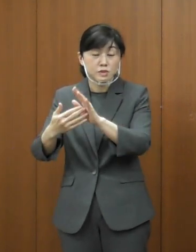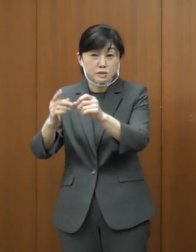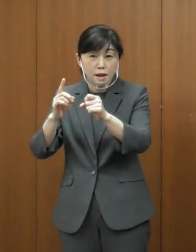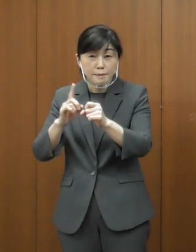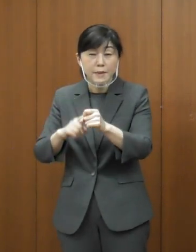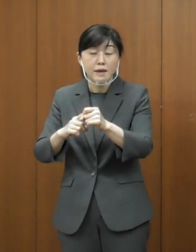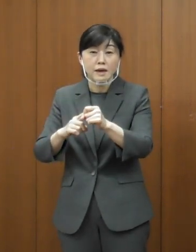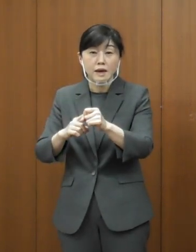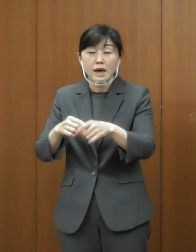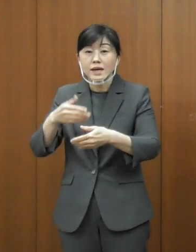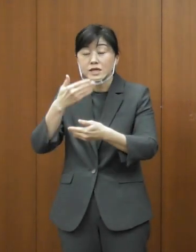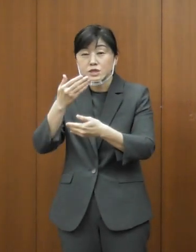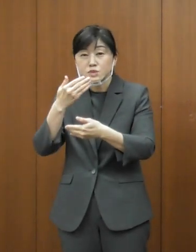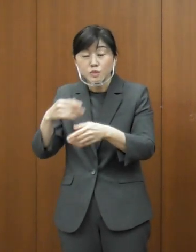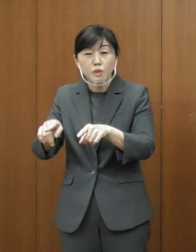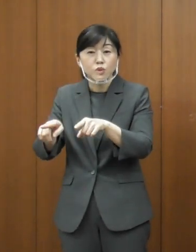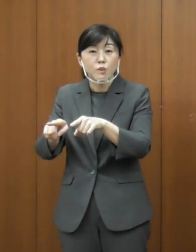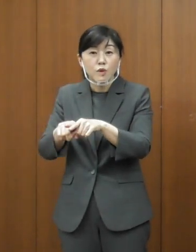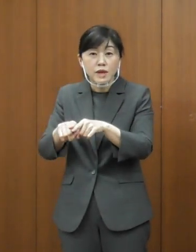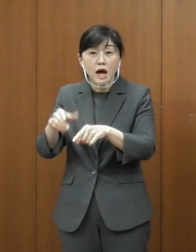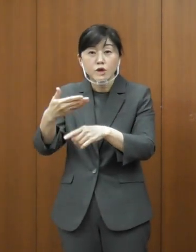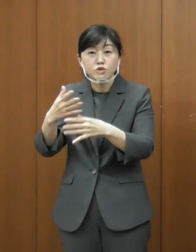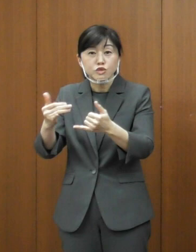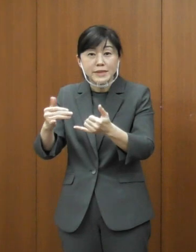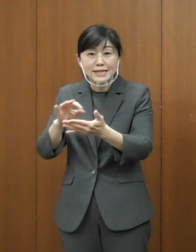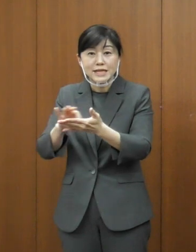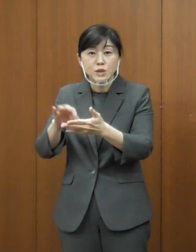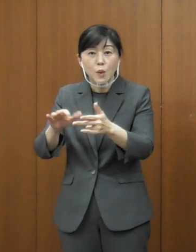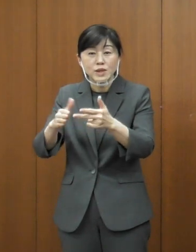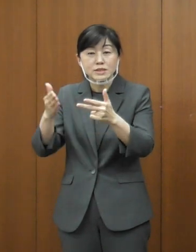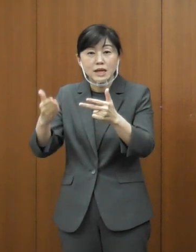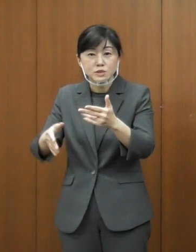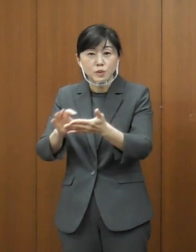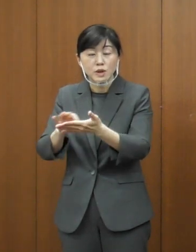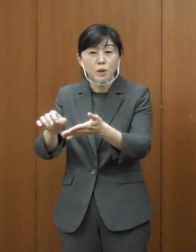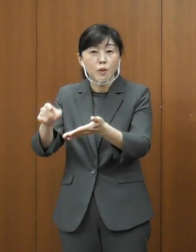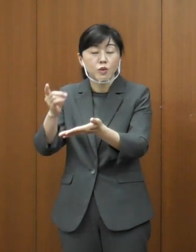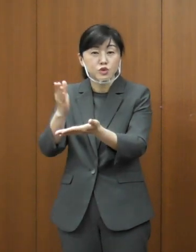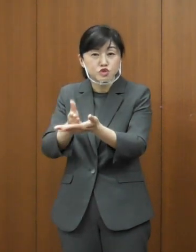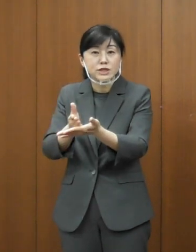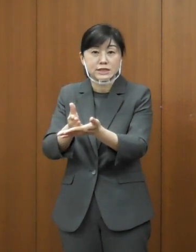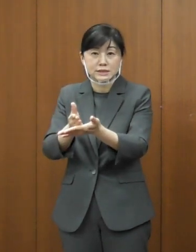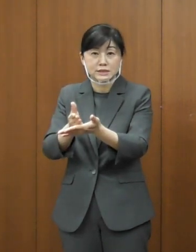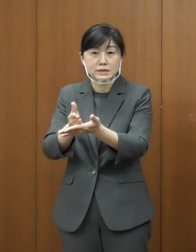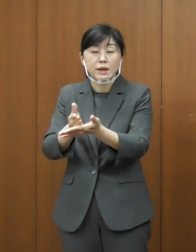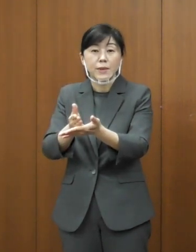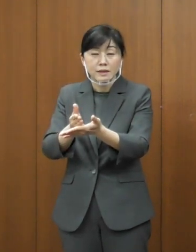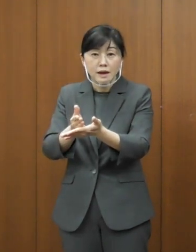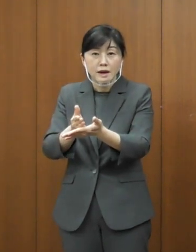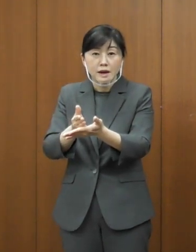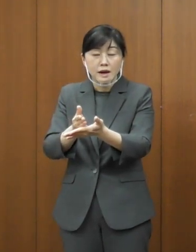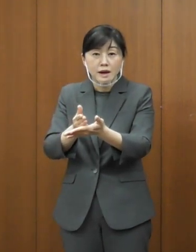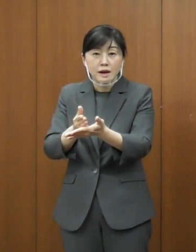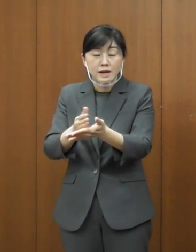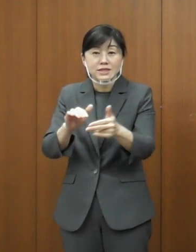区民利用施設、これを休止すること、また利用時間